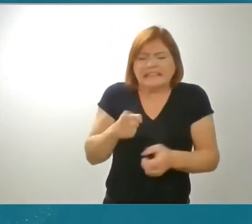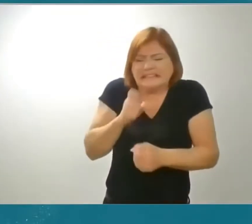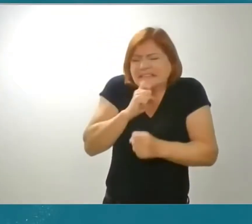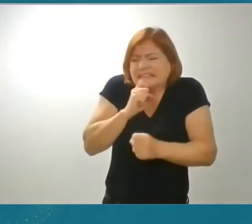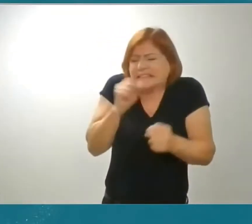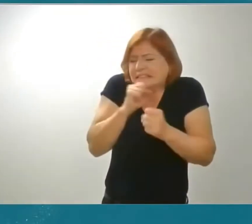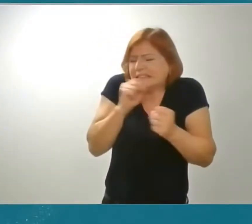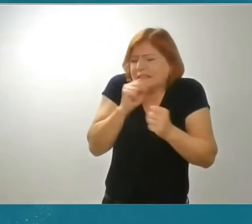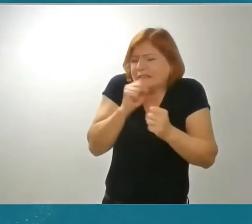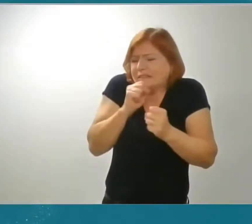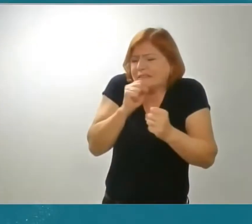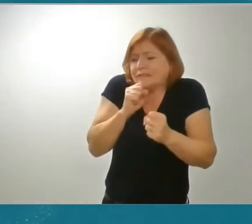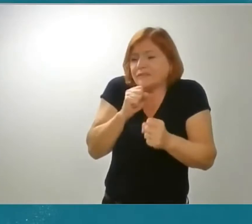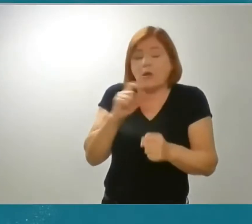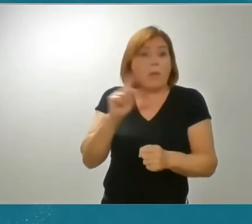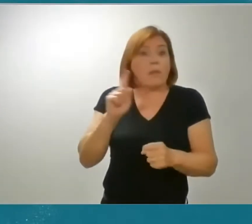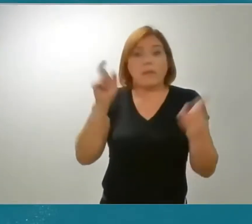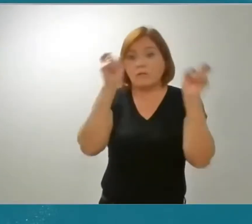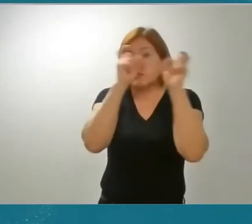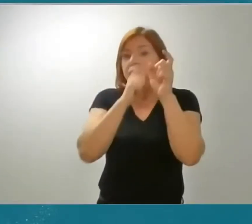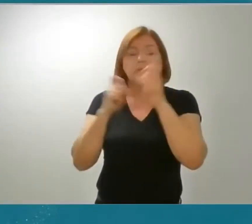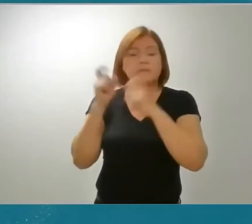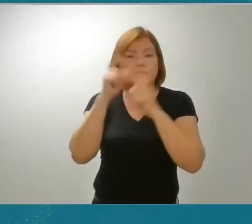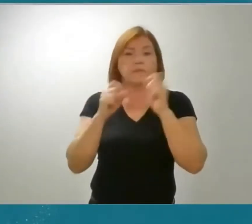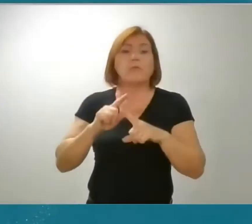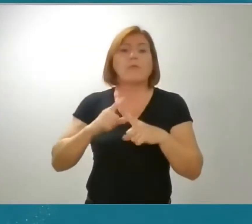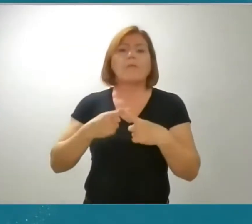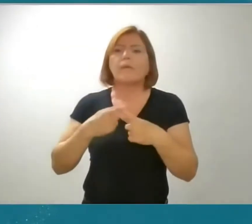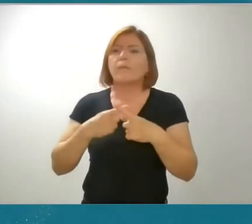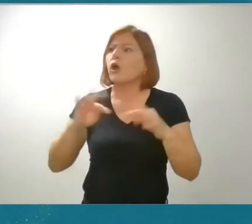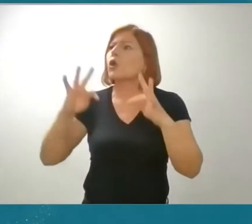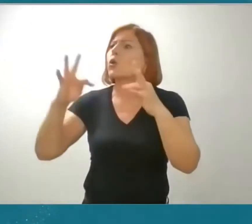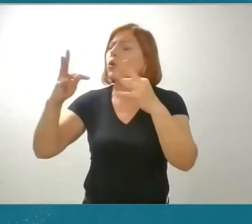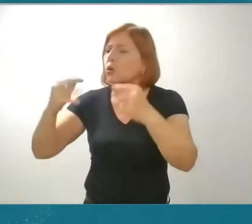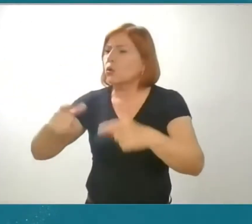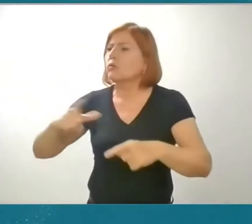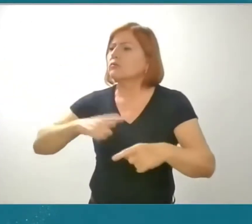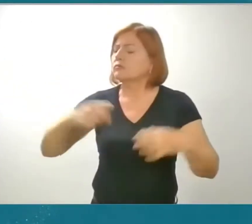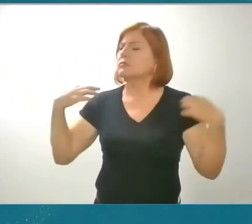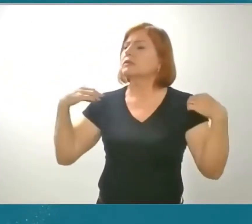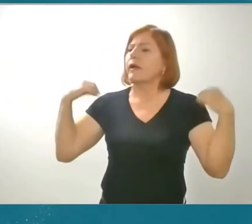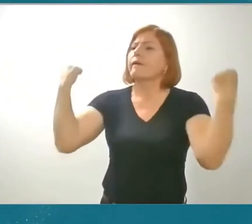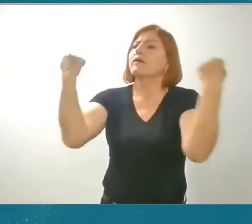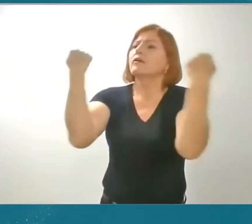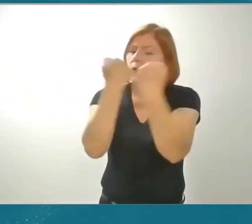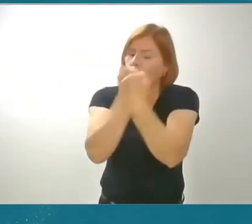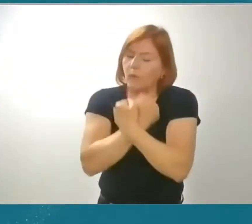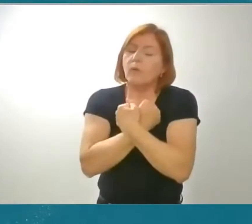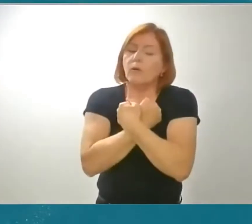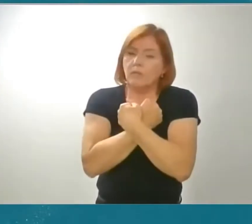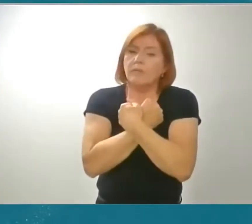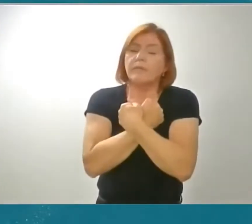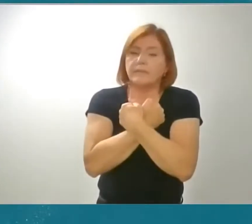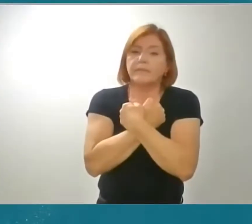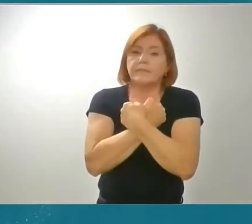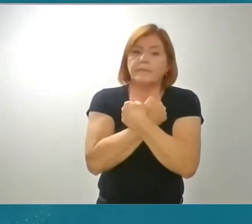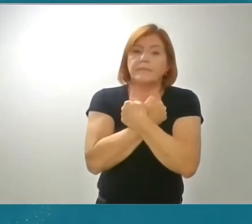se preocupa, pois todo em sua casa tem agasalhos para vestir. Você está cuidando disso da igreja ou não? Dos